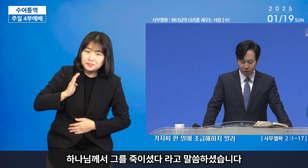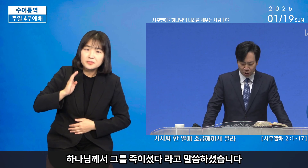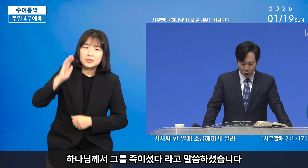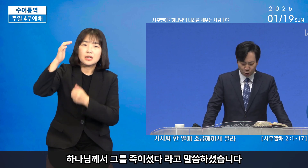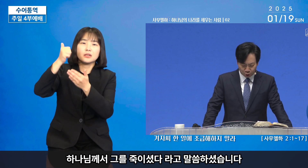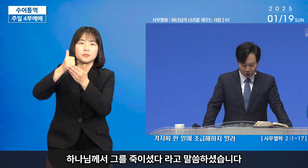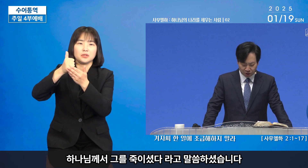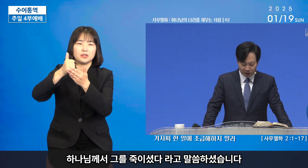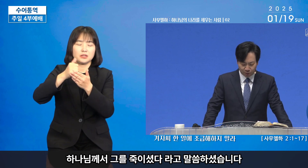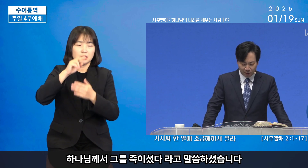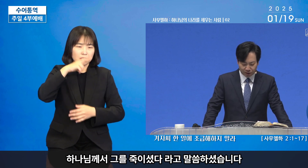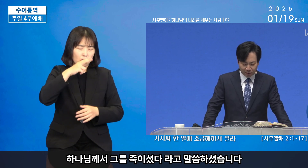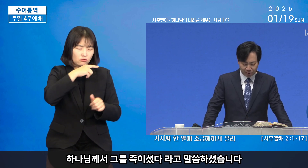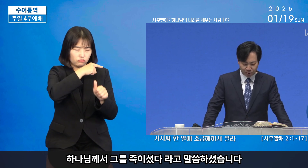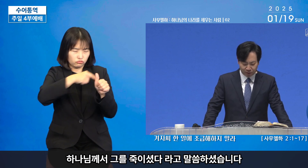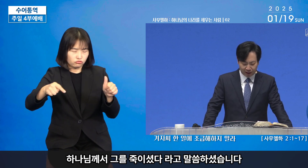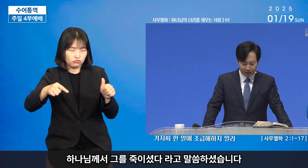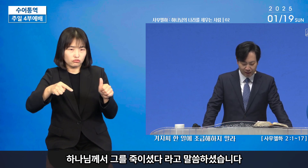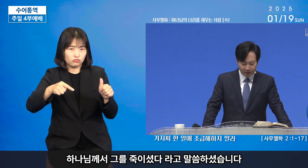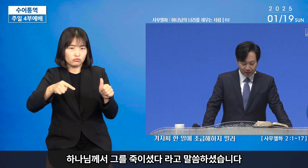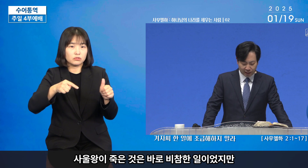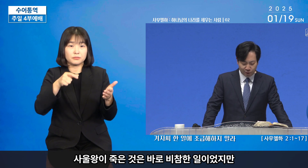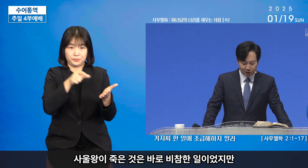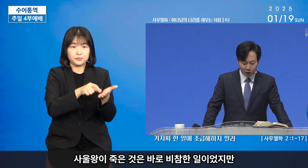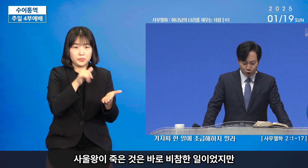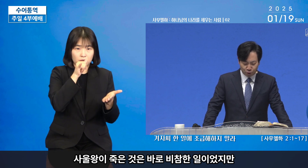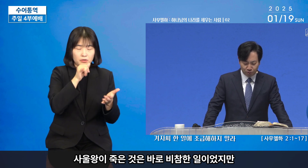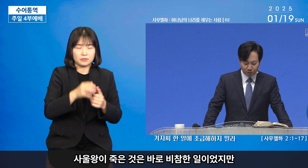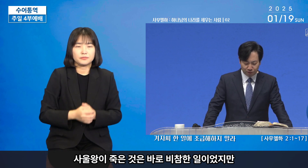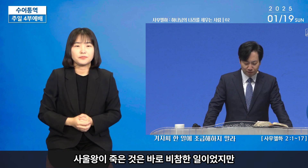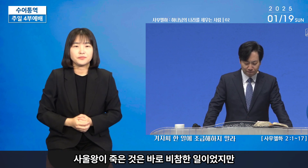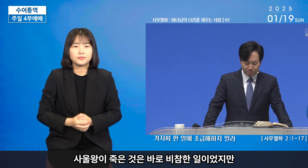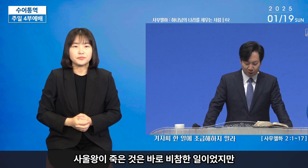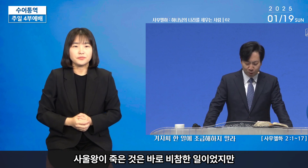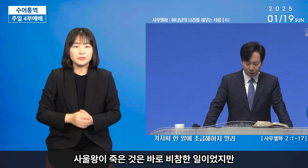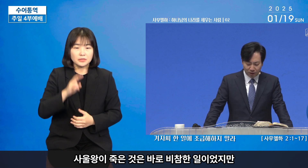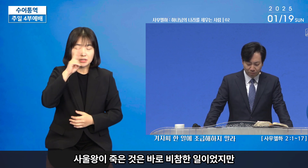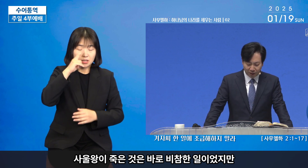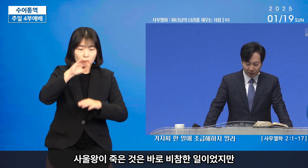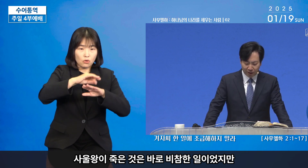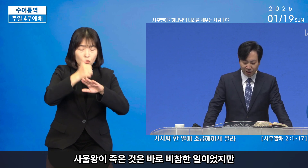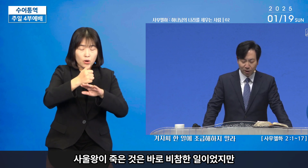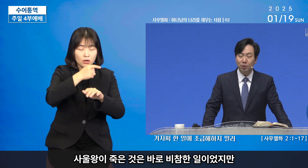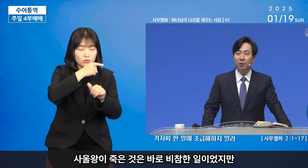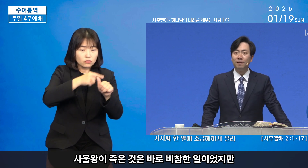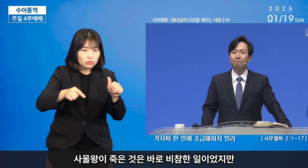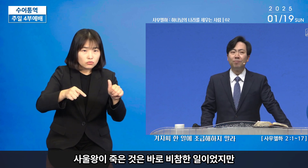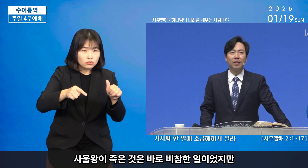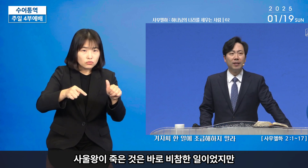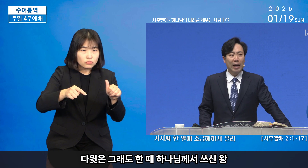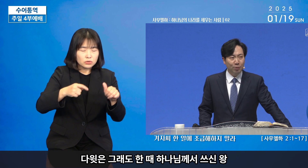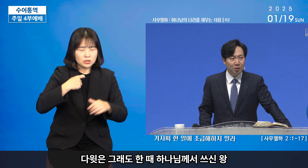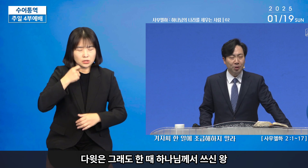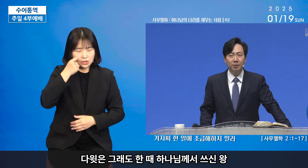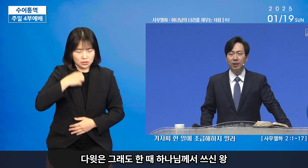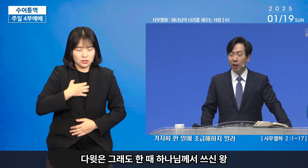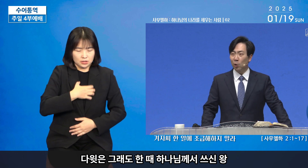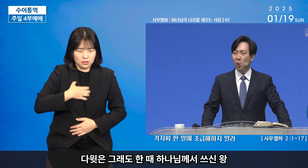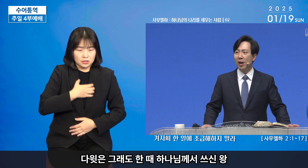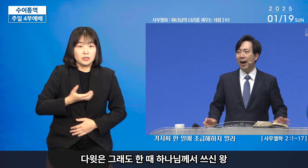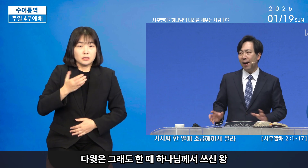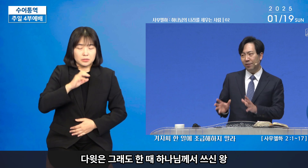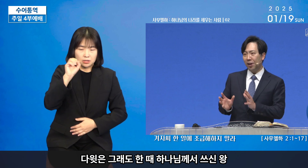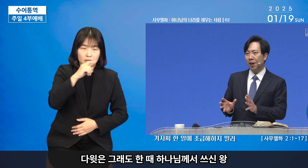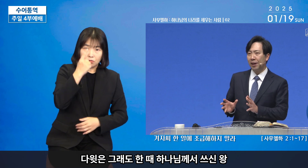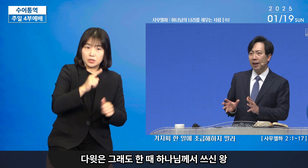하나님께서 그를 죽이셨다라고 말씀하셨습니다. 사울 왕이 죽은 것은 바로 비참한 일이었지만 다윗은